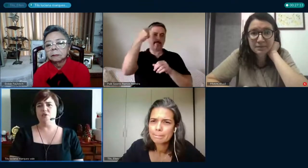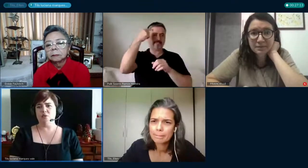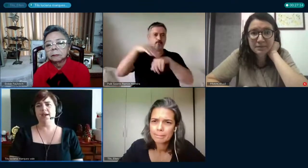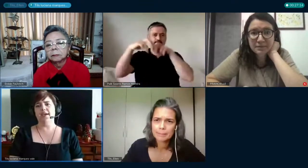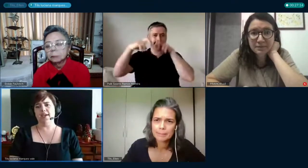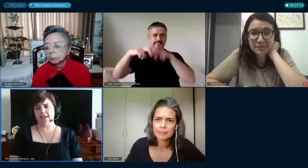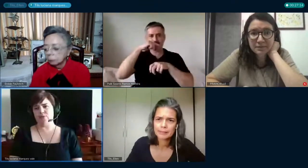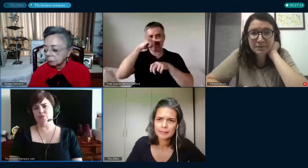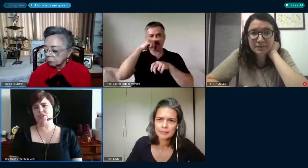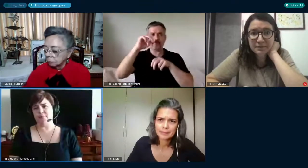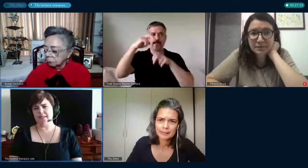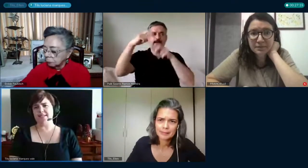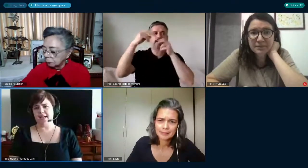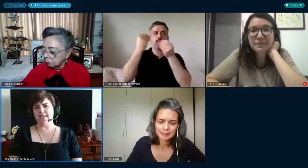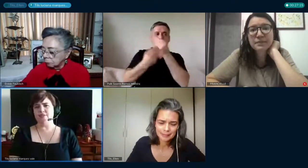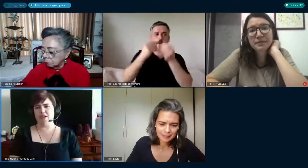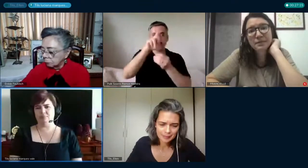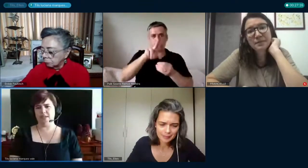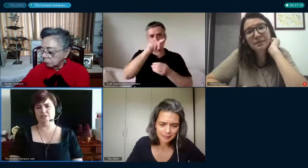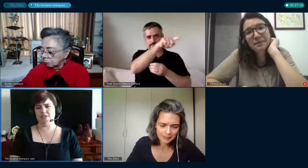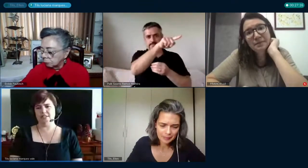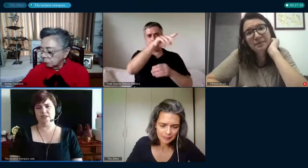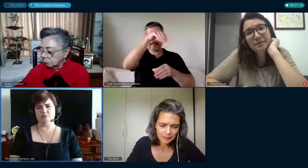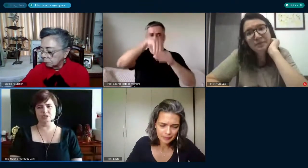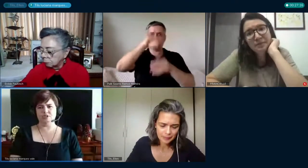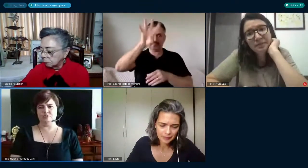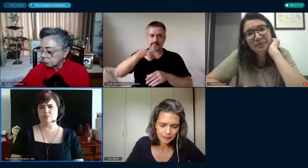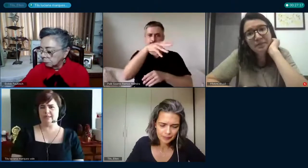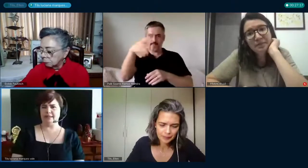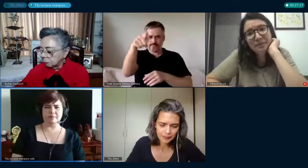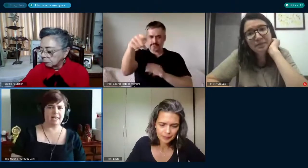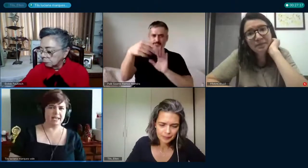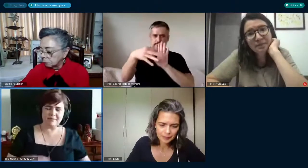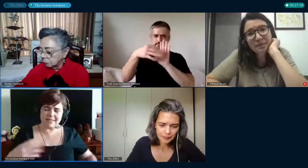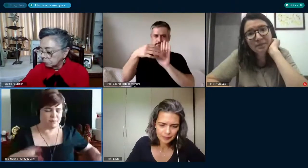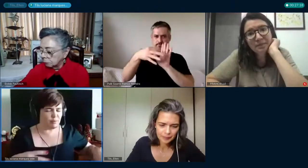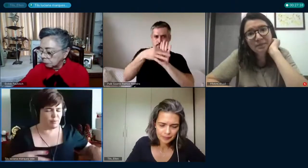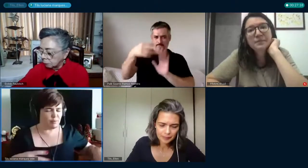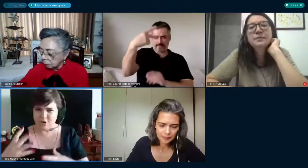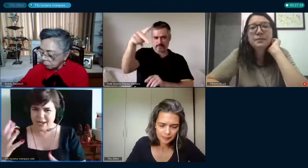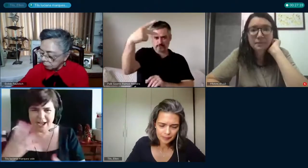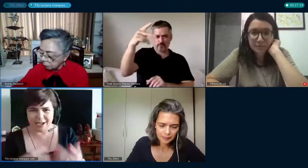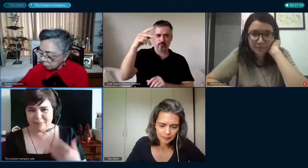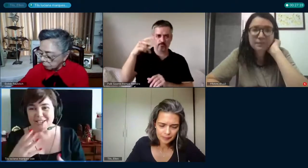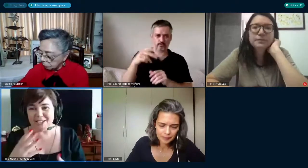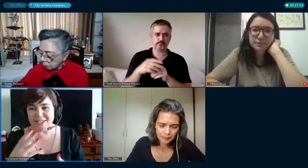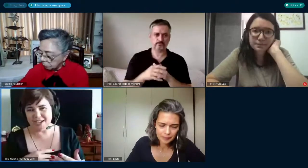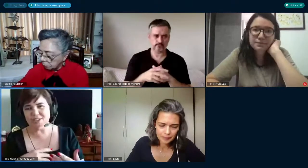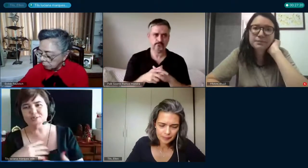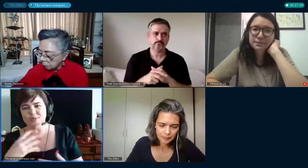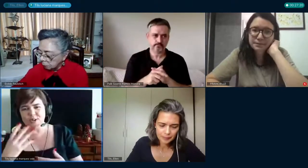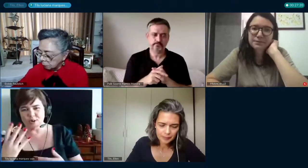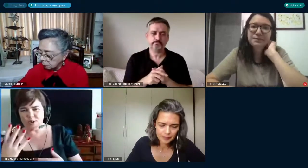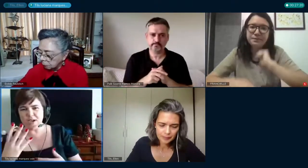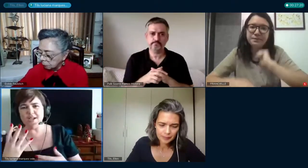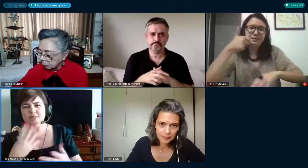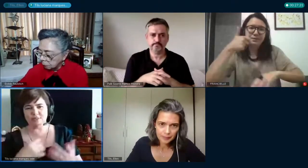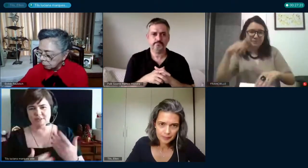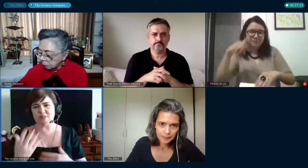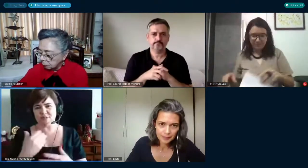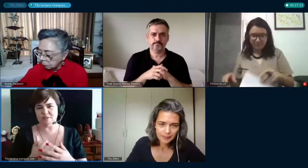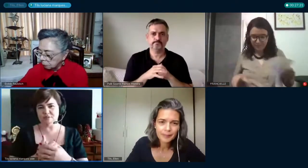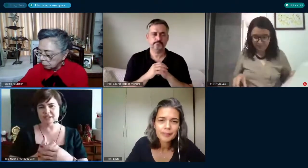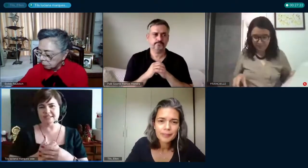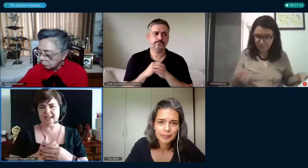Não... Eu tinha pensado realmente, inicialmente, numa tabela, mas depois eu acabei retirando e colocando,